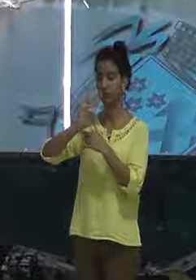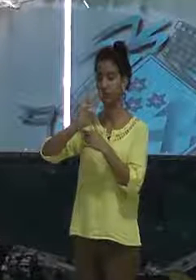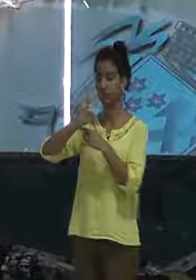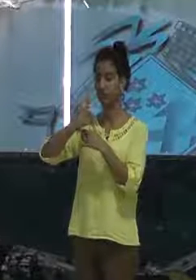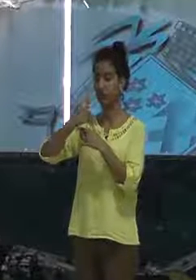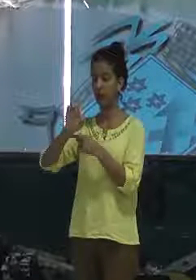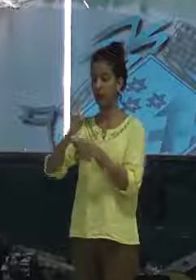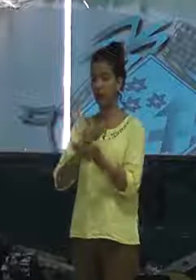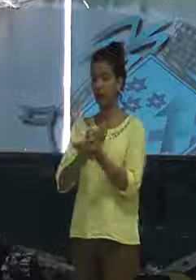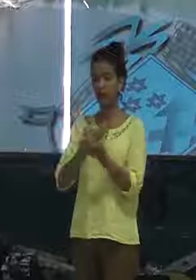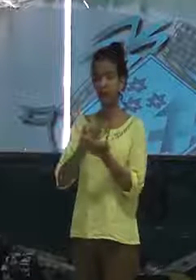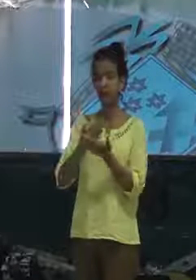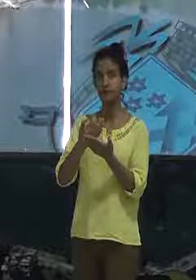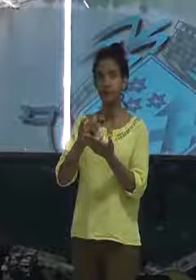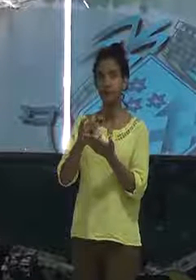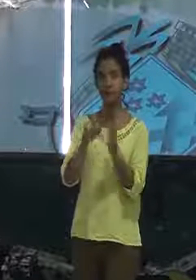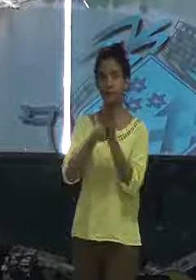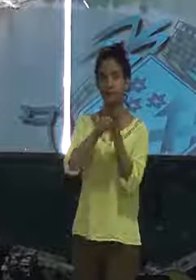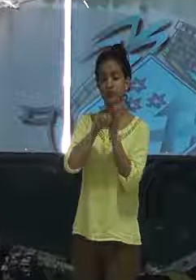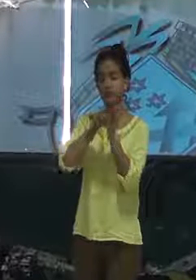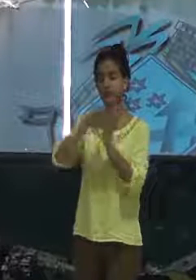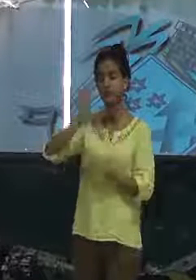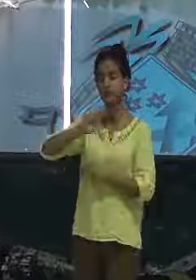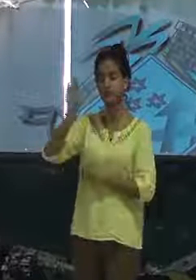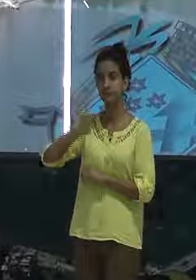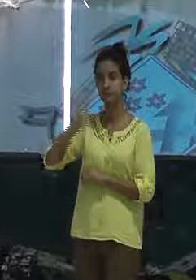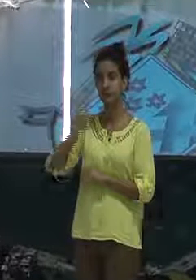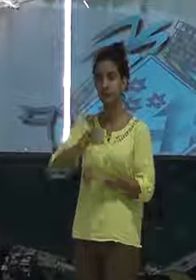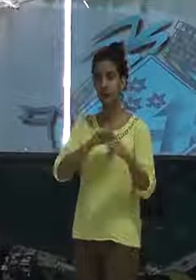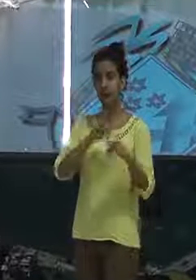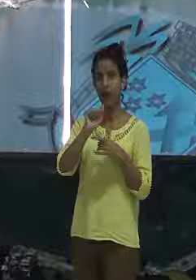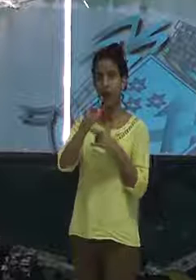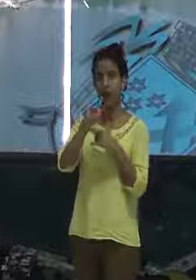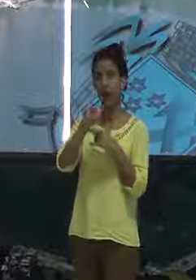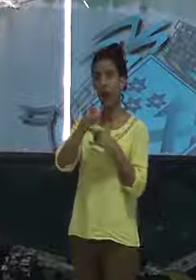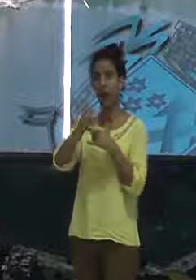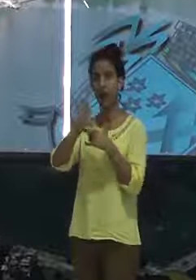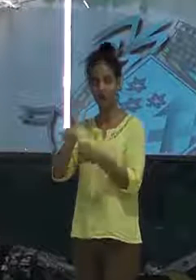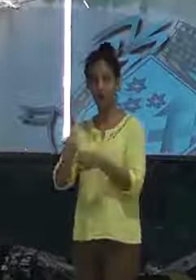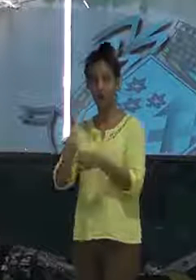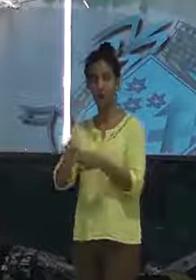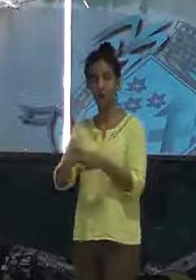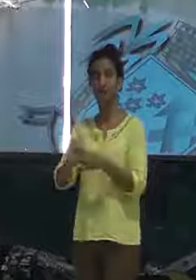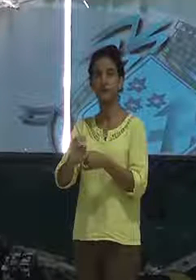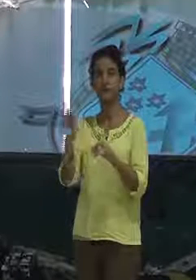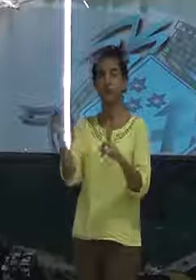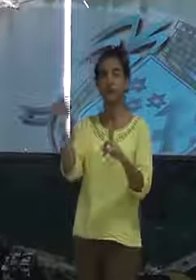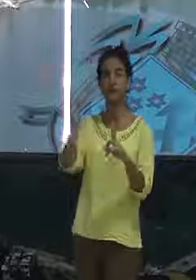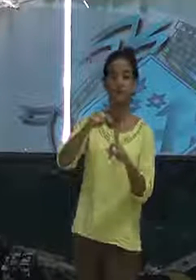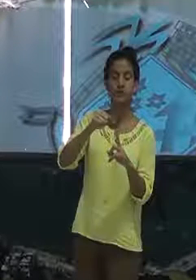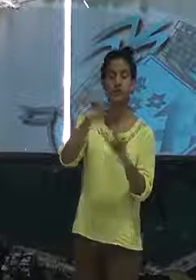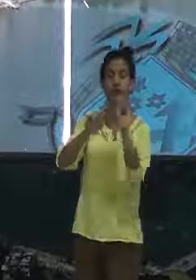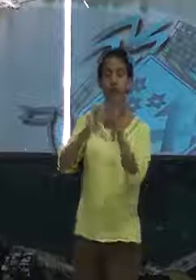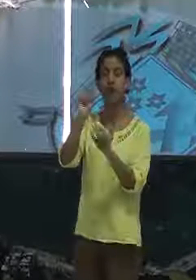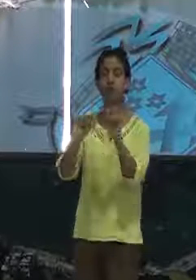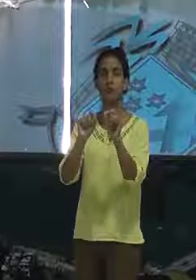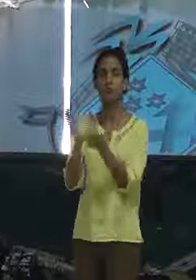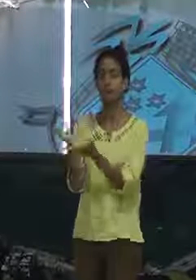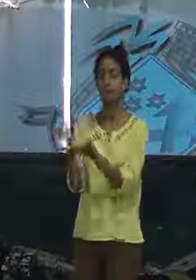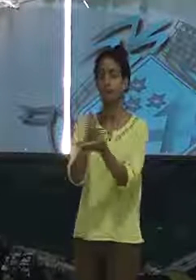Agro 2017. Esta operação censitária tem como finalidade obter informações sobre o